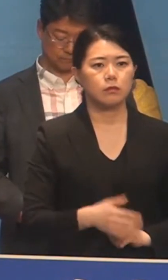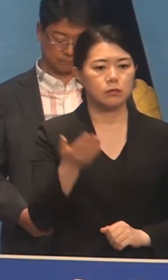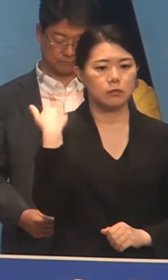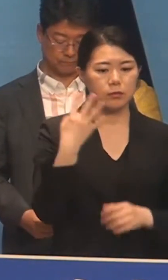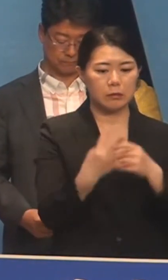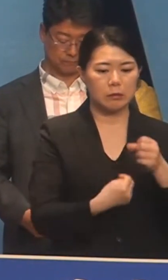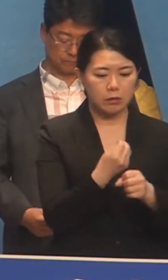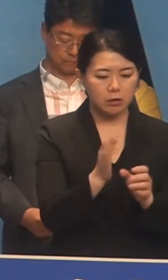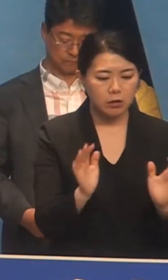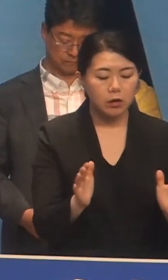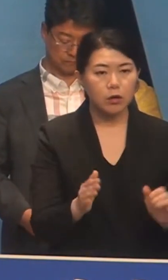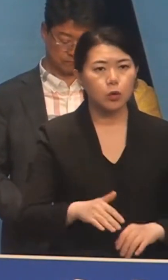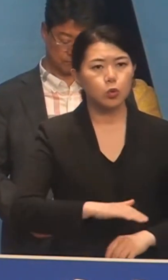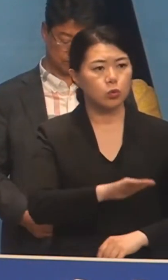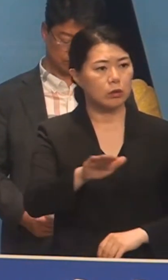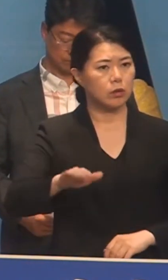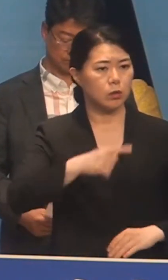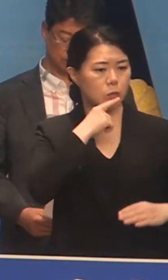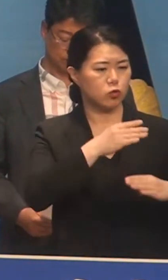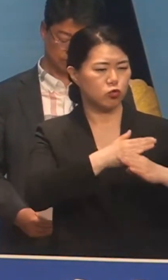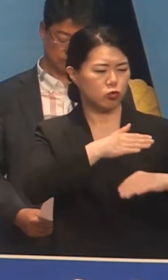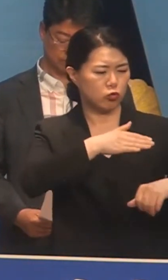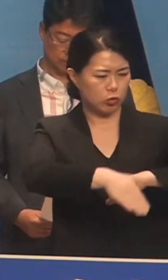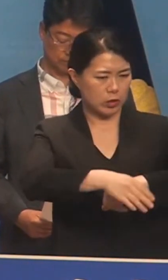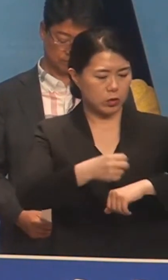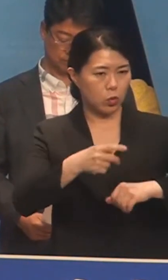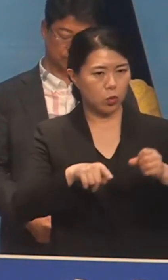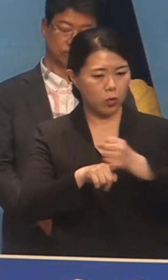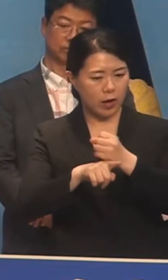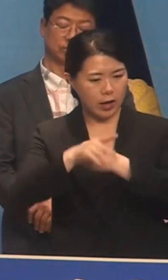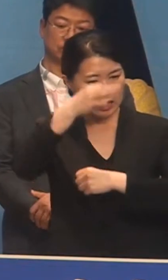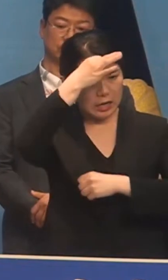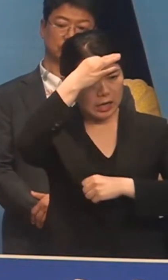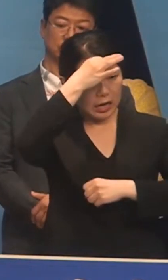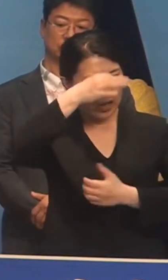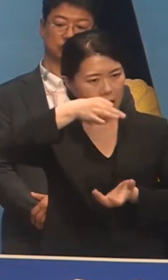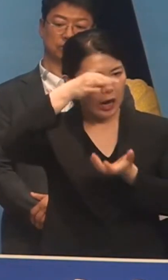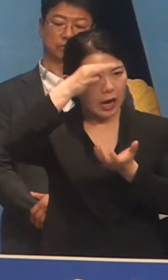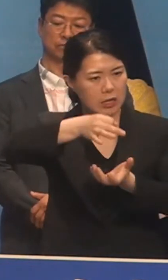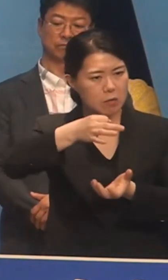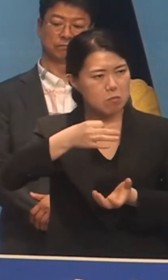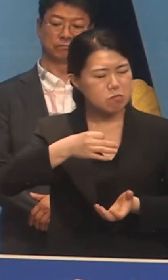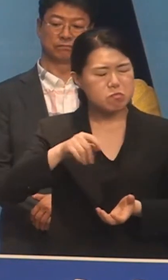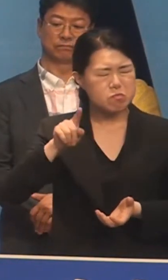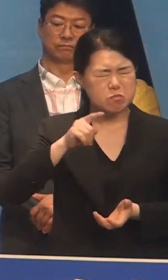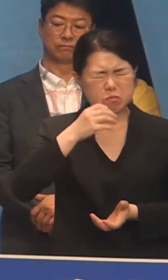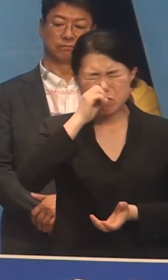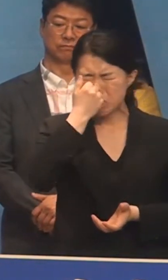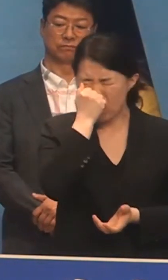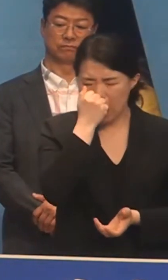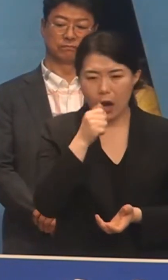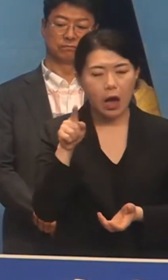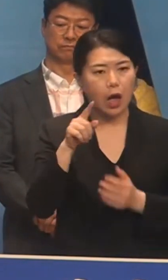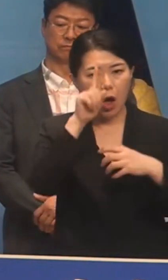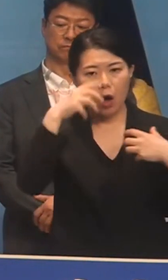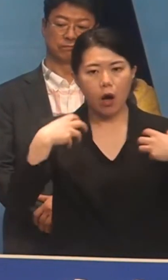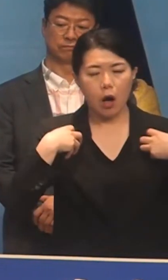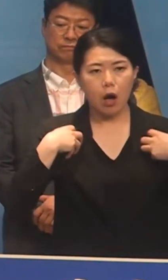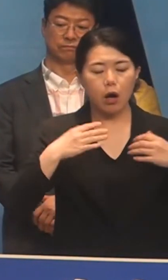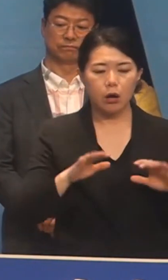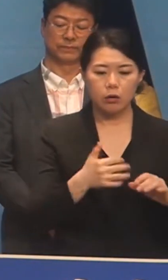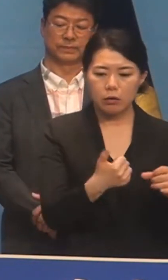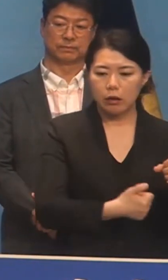지난 몇 년간 우리는 민주주의와 과학기술의 가치를 몰각한 정부 아래 반세기 동안